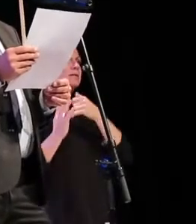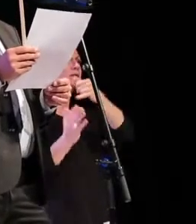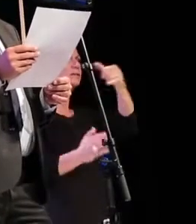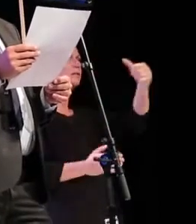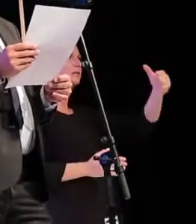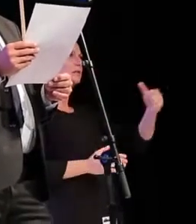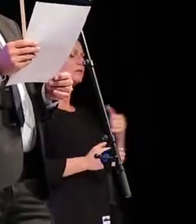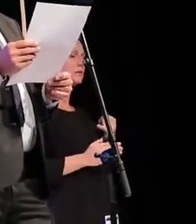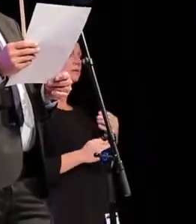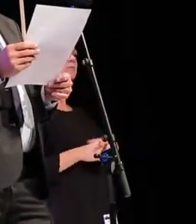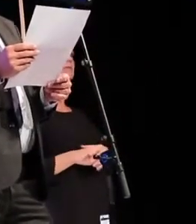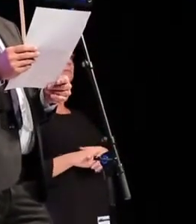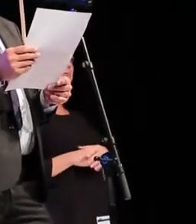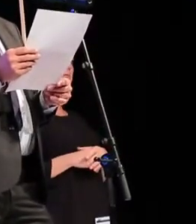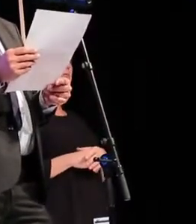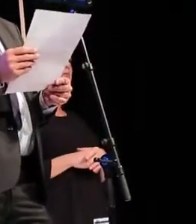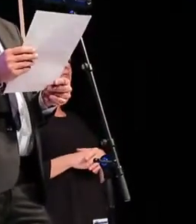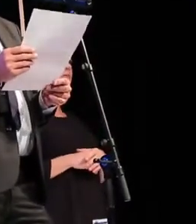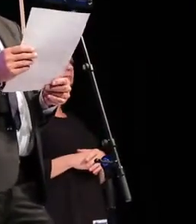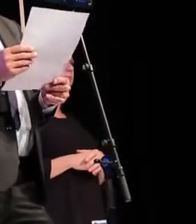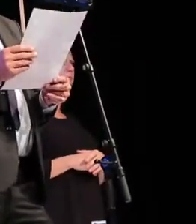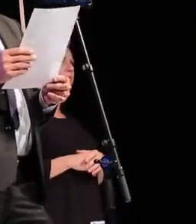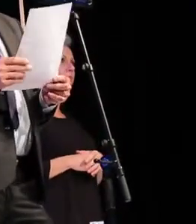Stadsutveckling, energiförsörjning, konsumtion.